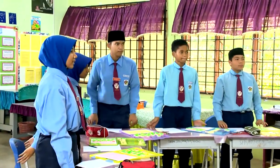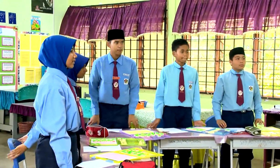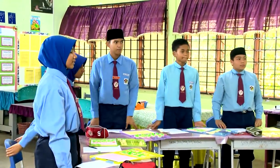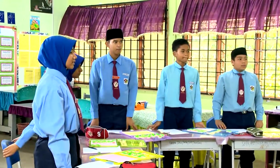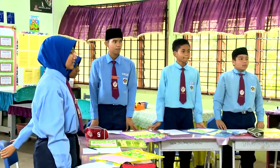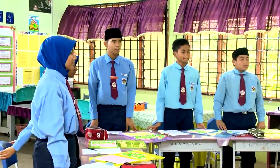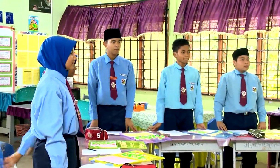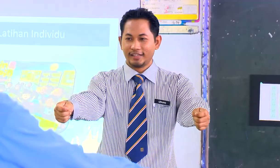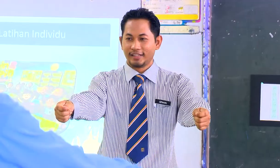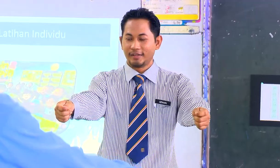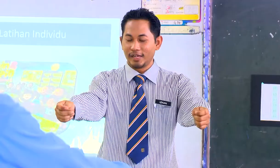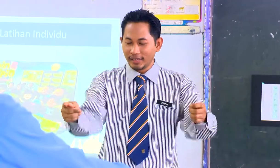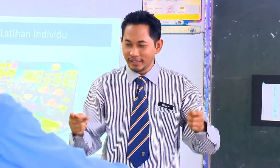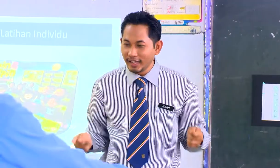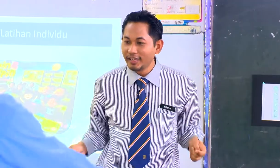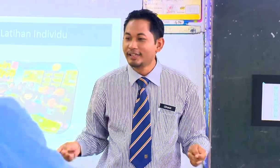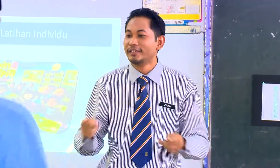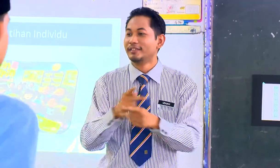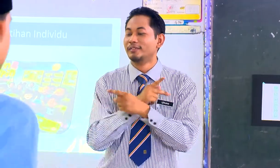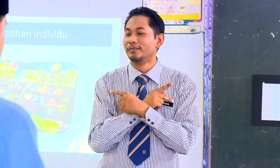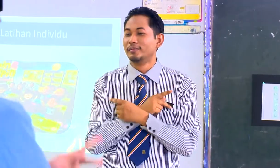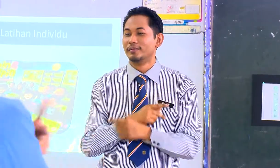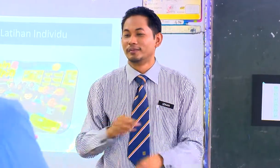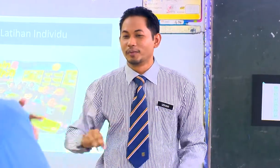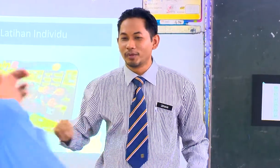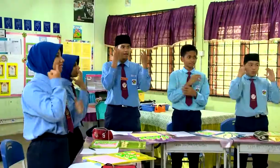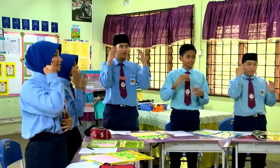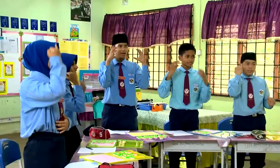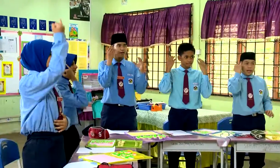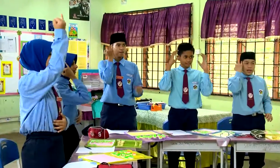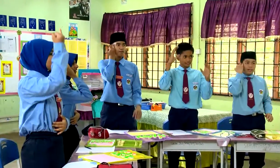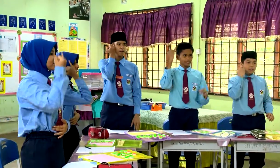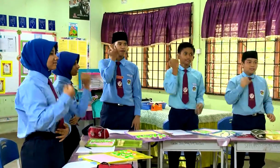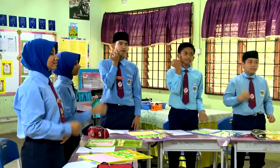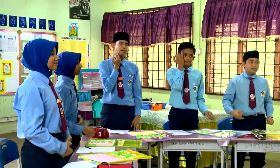Okey. Terima kasih. Terima kasih, Cikgu Isna. Okey.